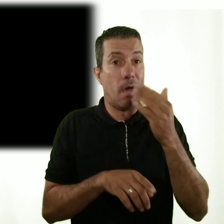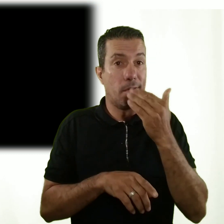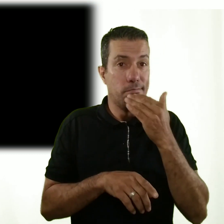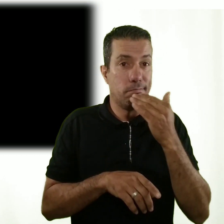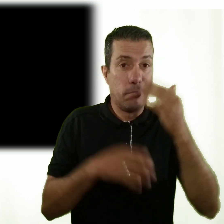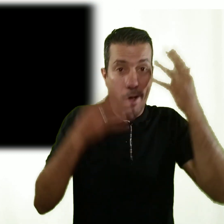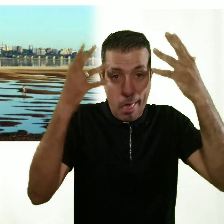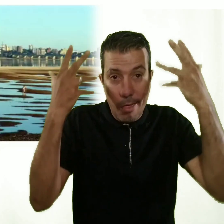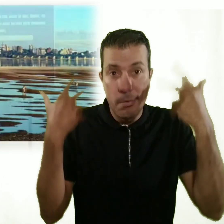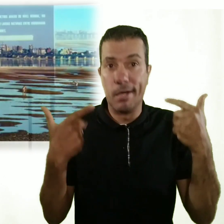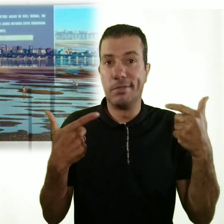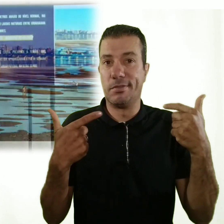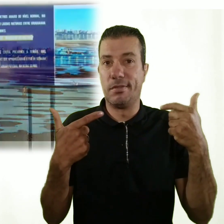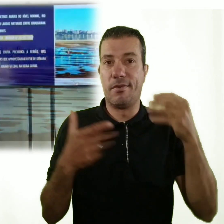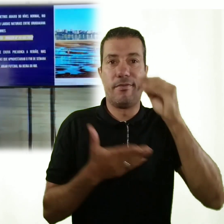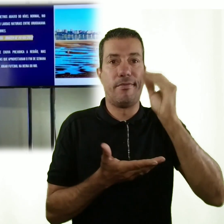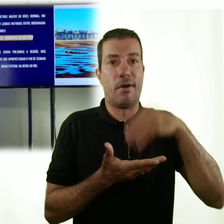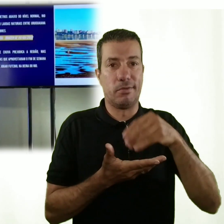murchando, gente.